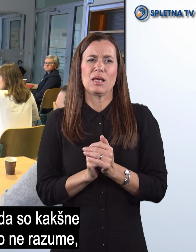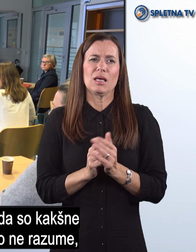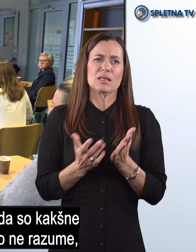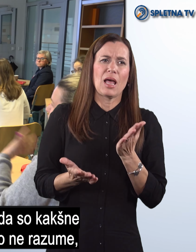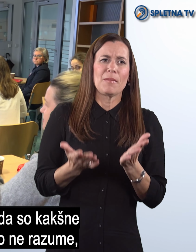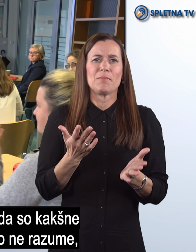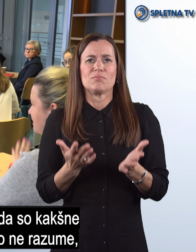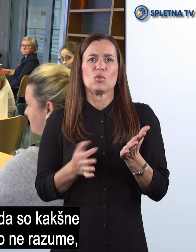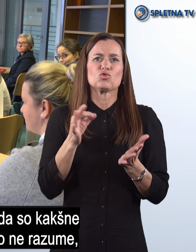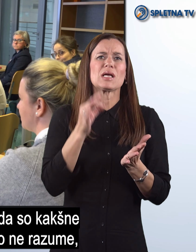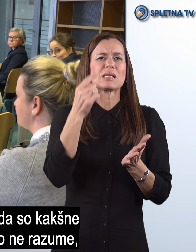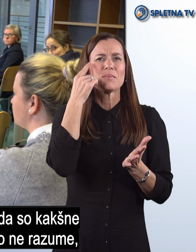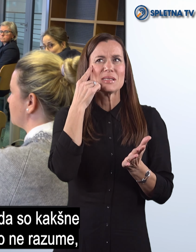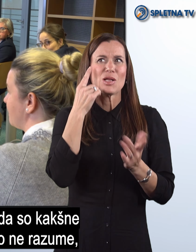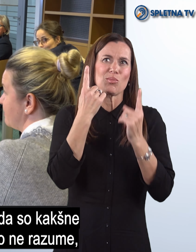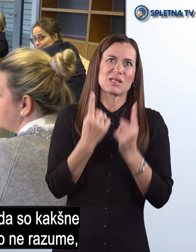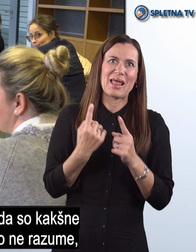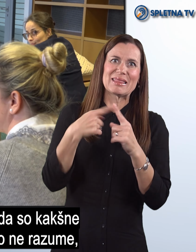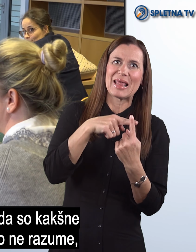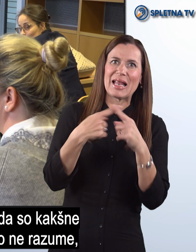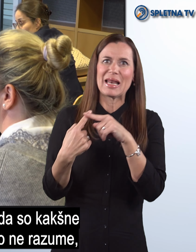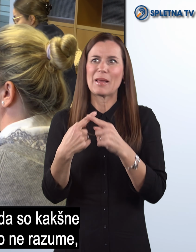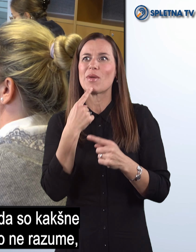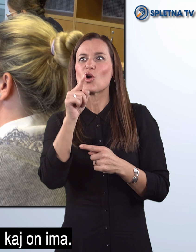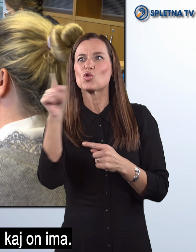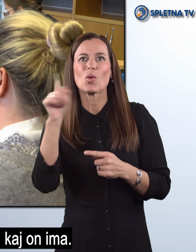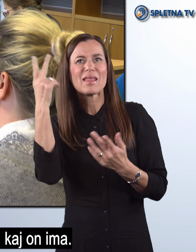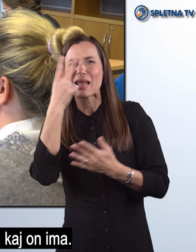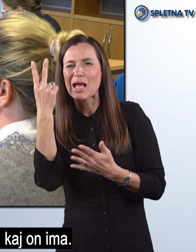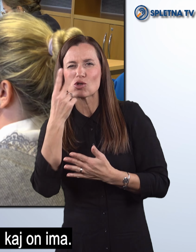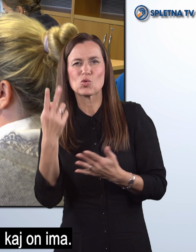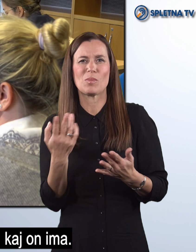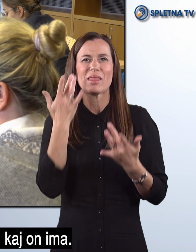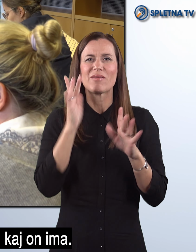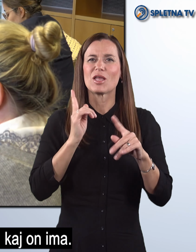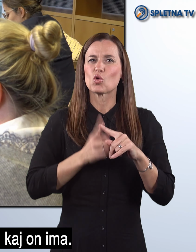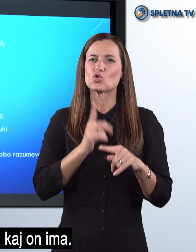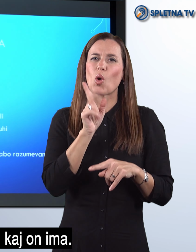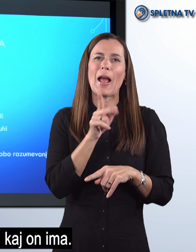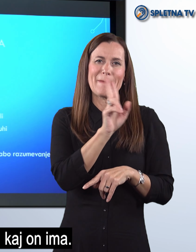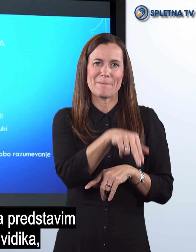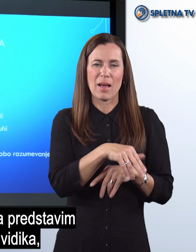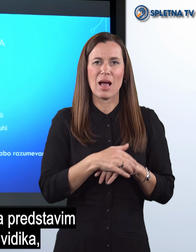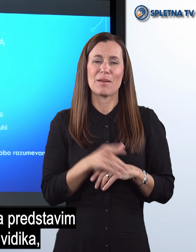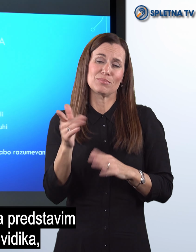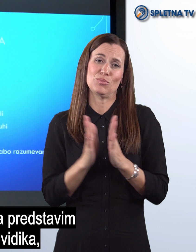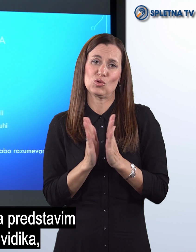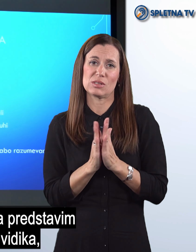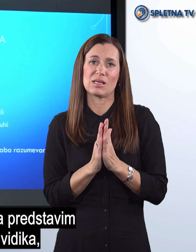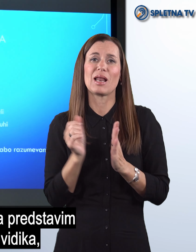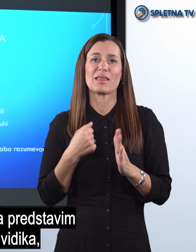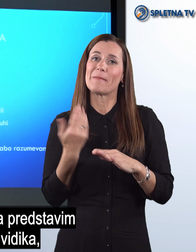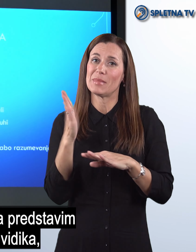mogoče mislijo, da so kakšne dileme, da nekdo ne razume, da ne ve točno, kaj to on ima. Me je prosila,